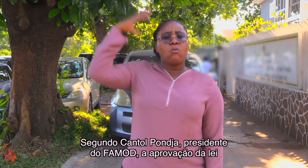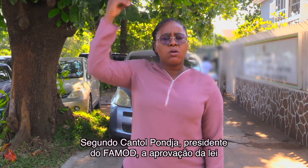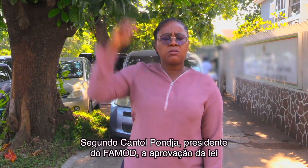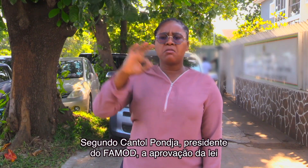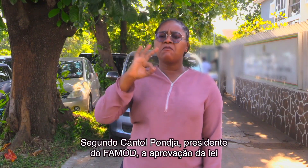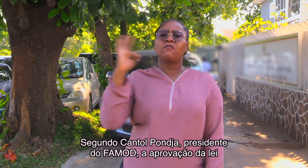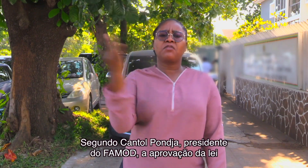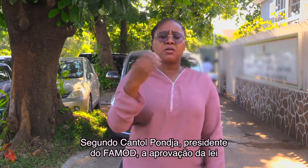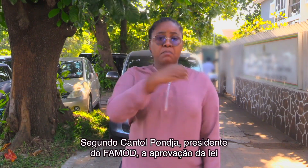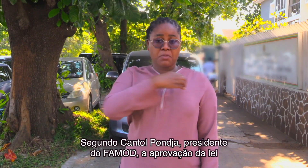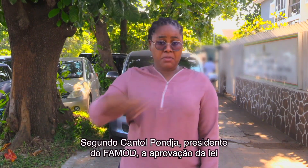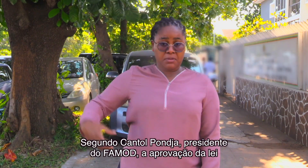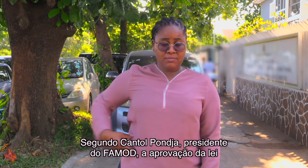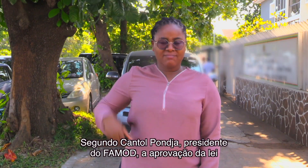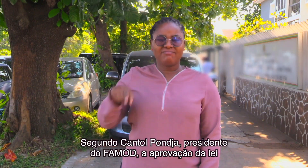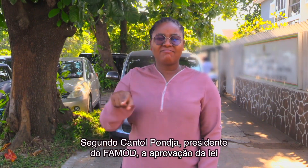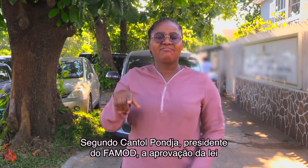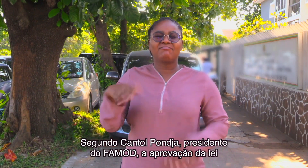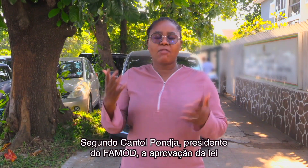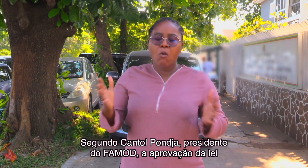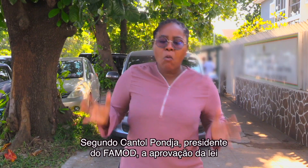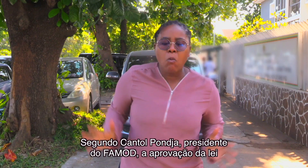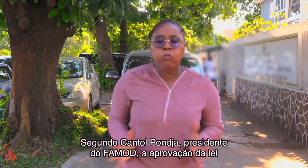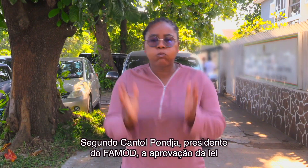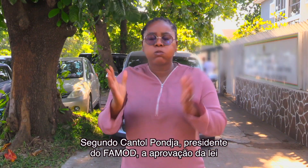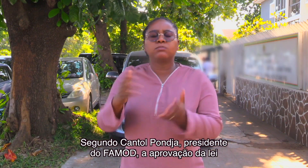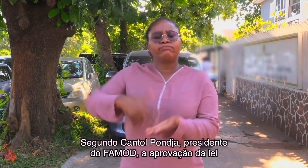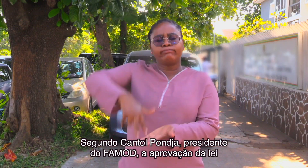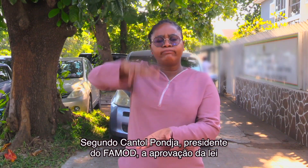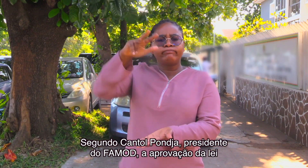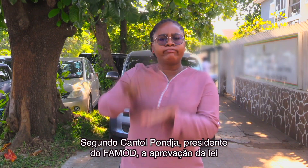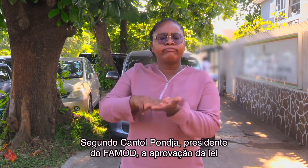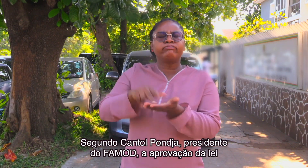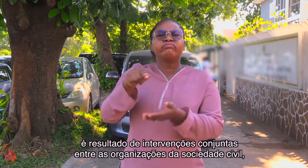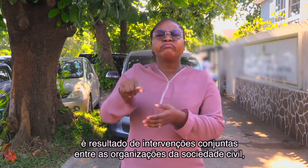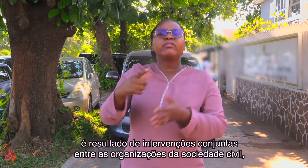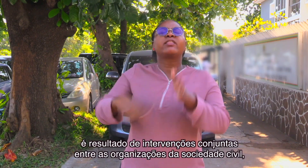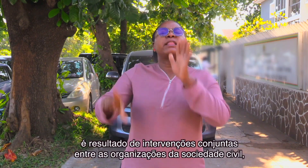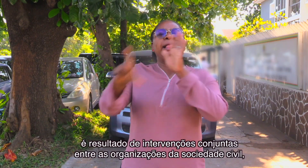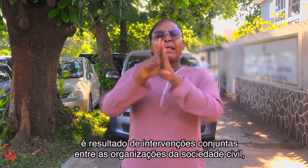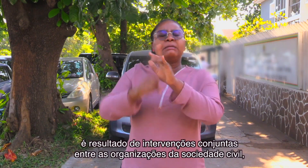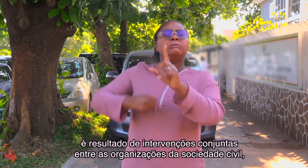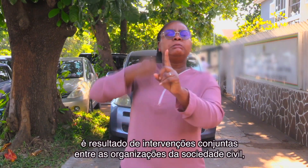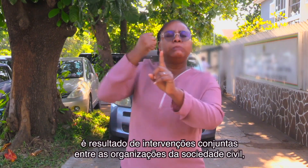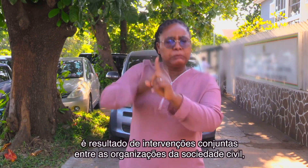Segundo Cantol Ponja, presidente do FAMOD, a aprovação da lei é resultado de intervenções